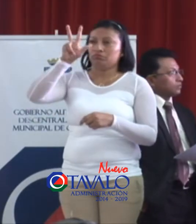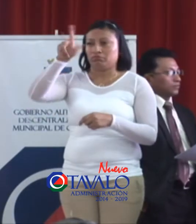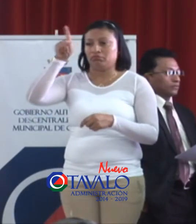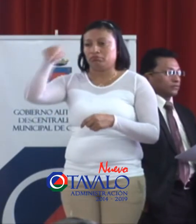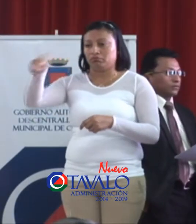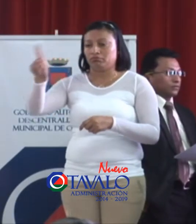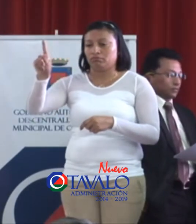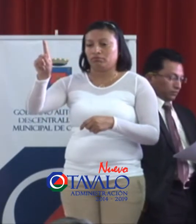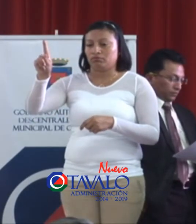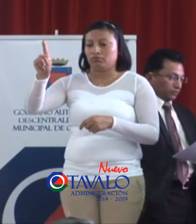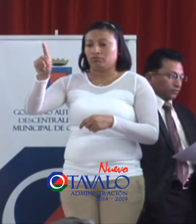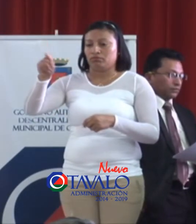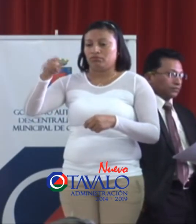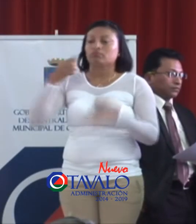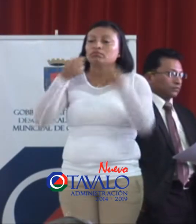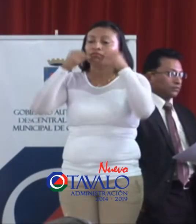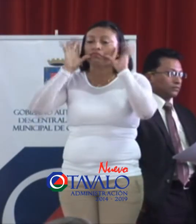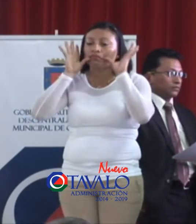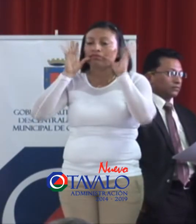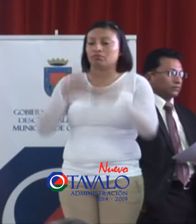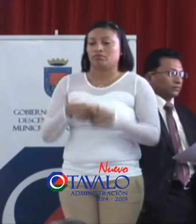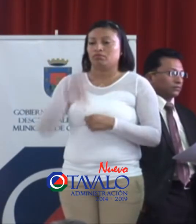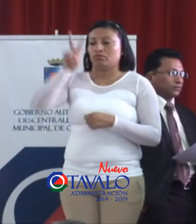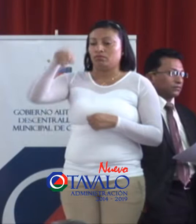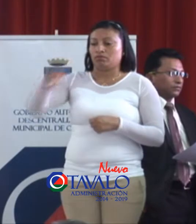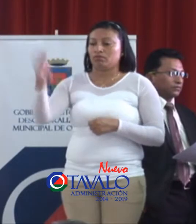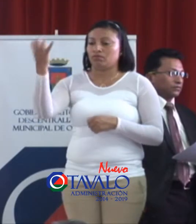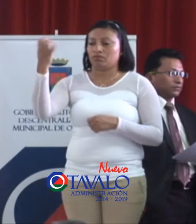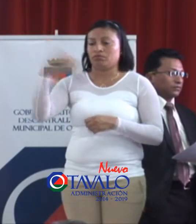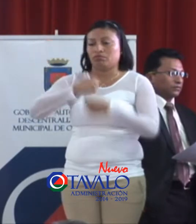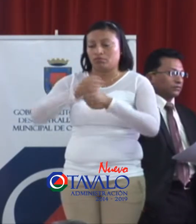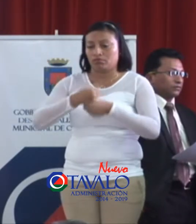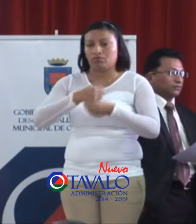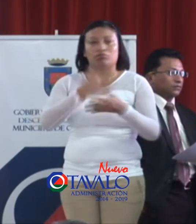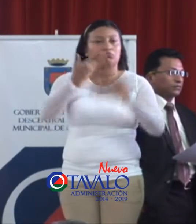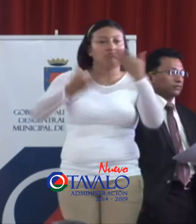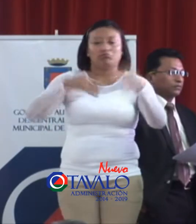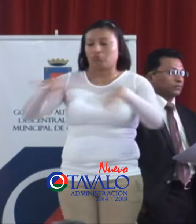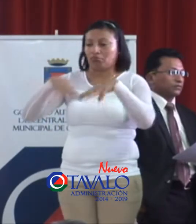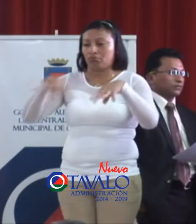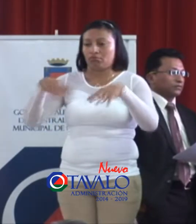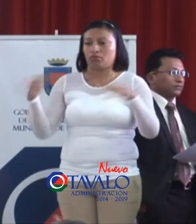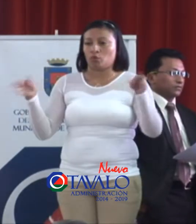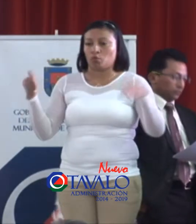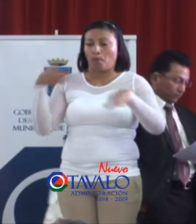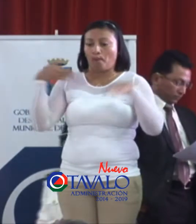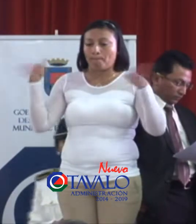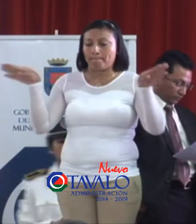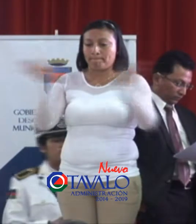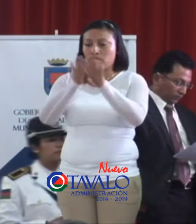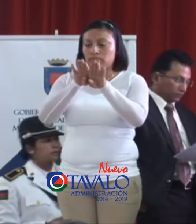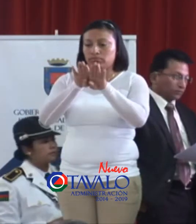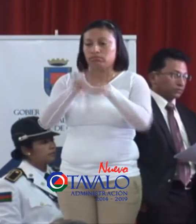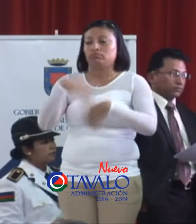de 2014, con las gestiones que pudimos realizar, se cerró el presupuesto del año